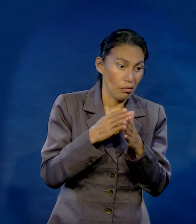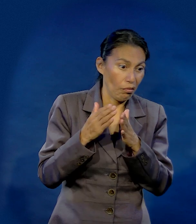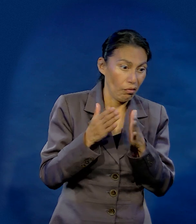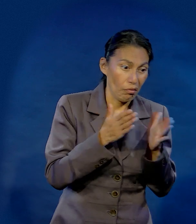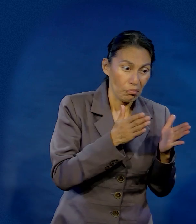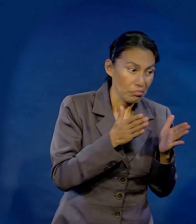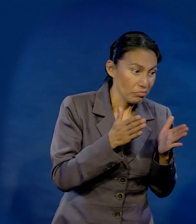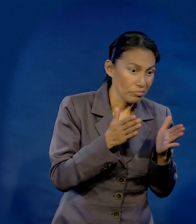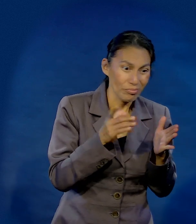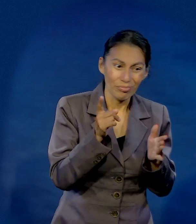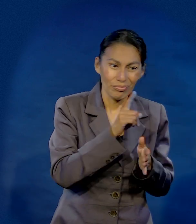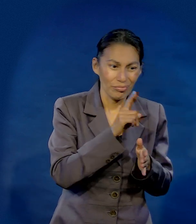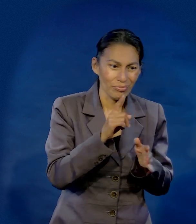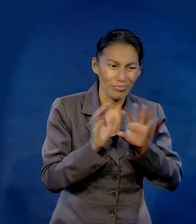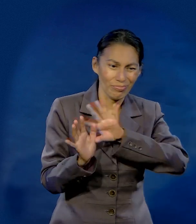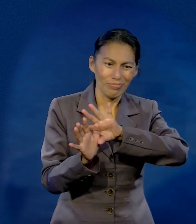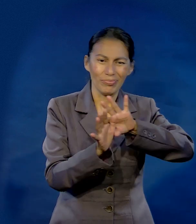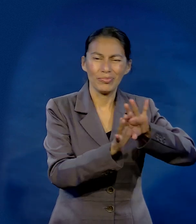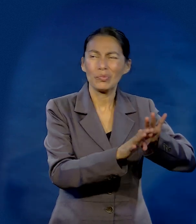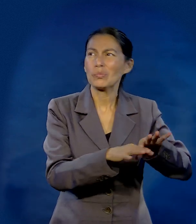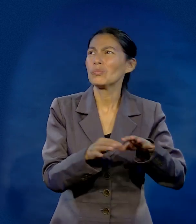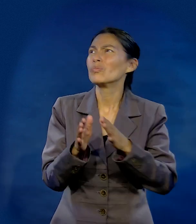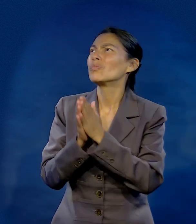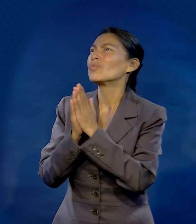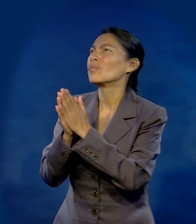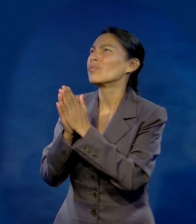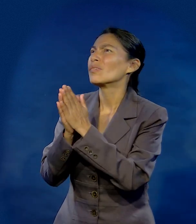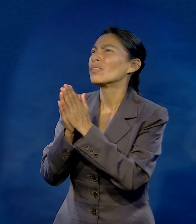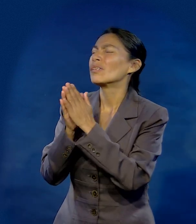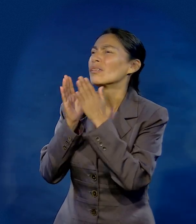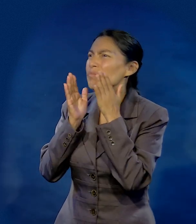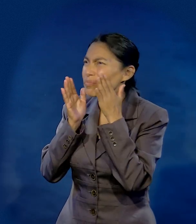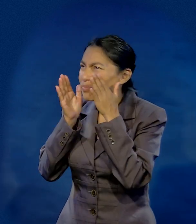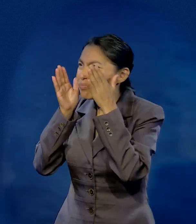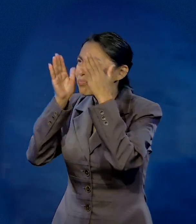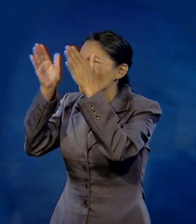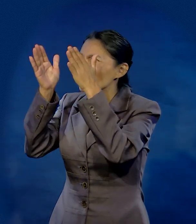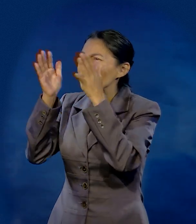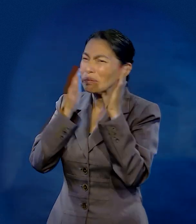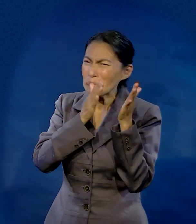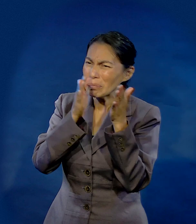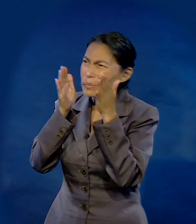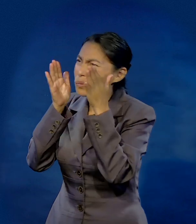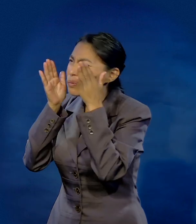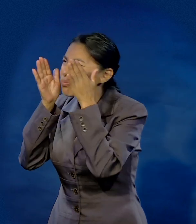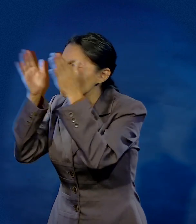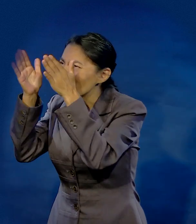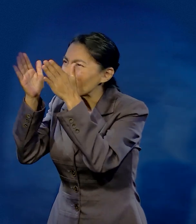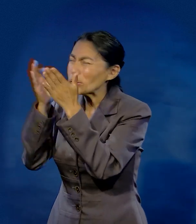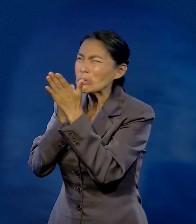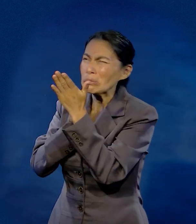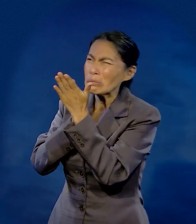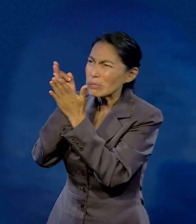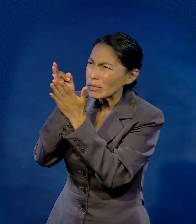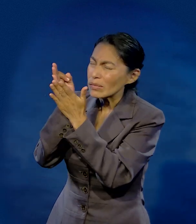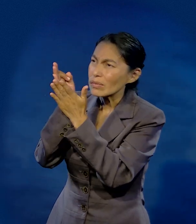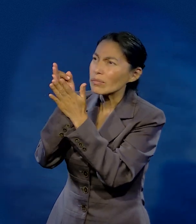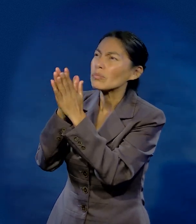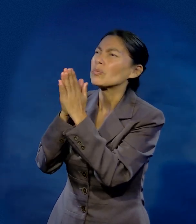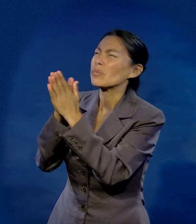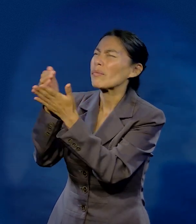Y si hay alguien Yo quisiera pedirle que se coloque en pie esta noche vamos a hacer una oración especial por eso